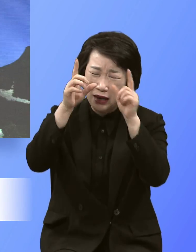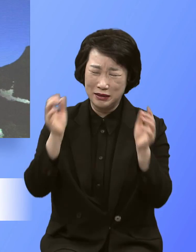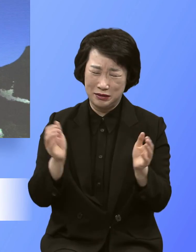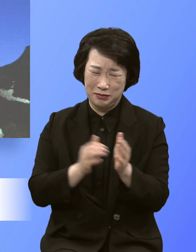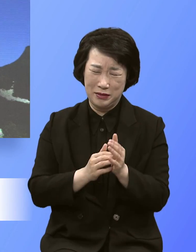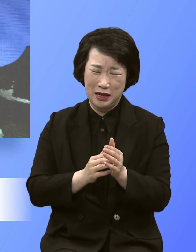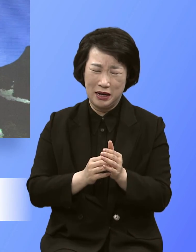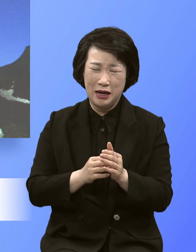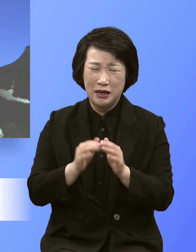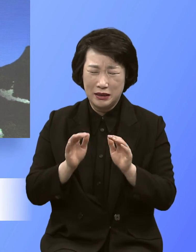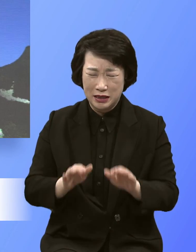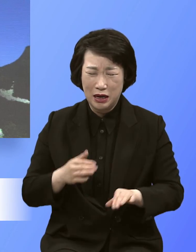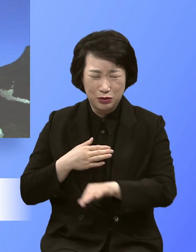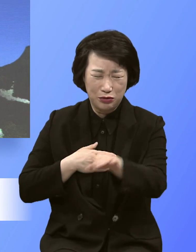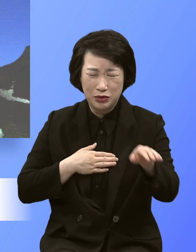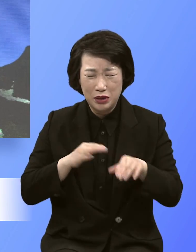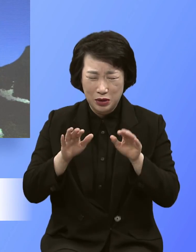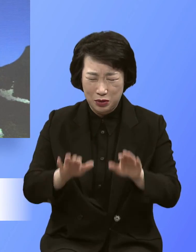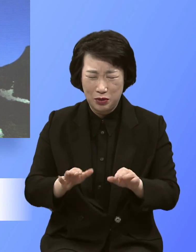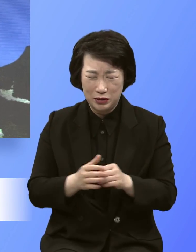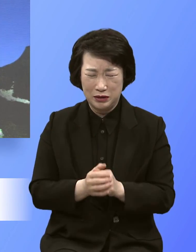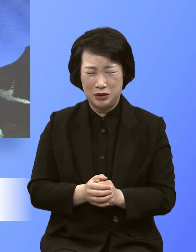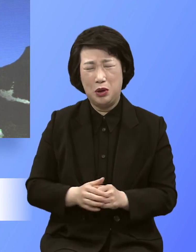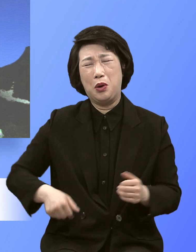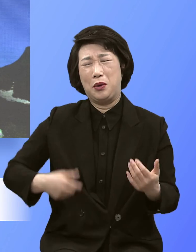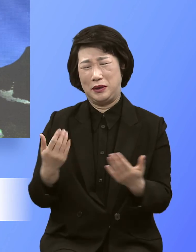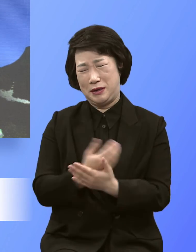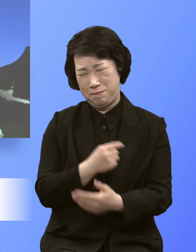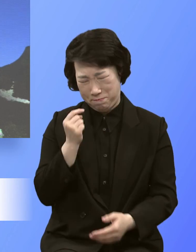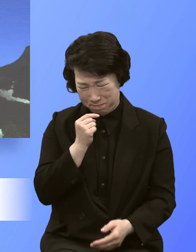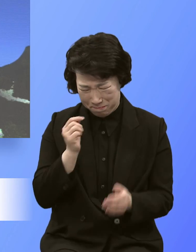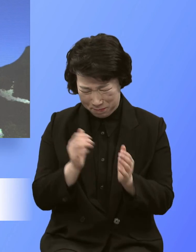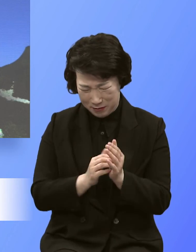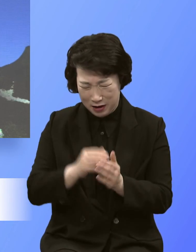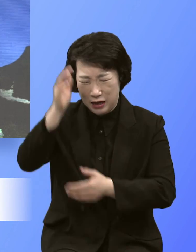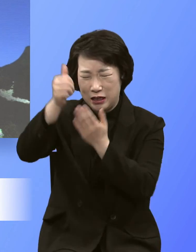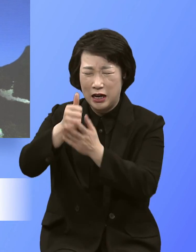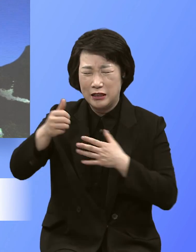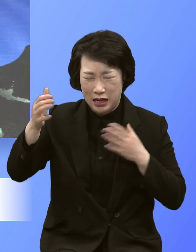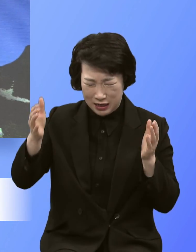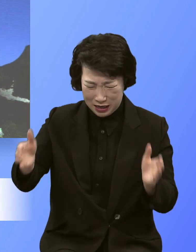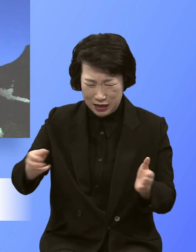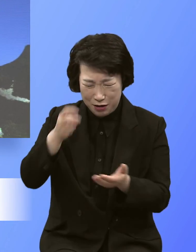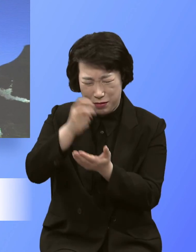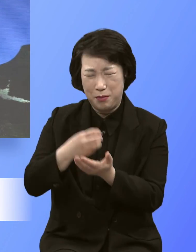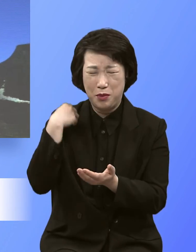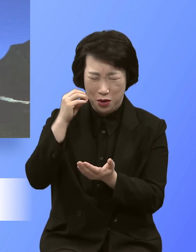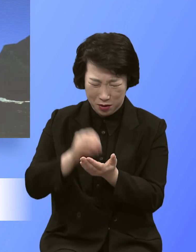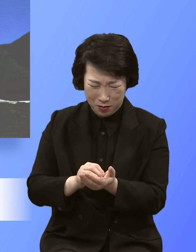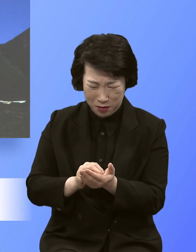깨달았습니다. 우리는 오늘 철저하게 회개하며 질서를 회복했습니다.